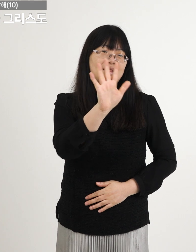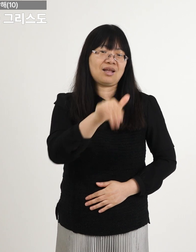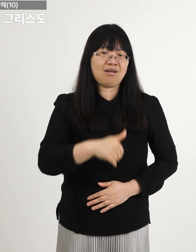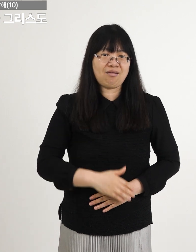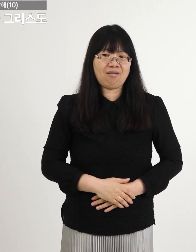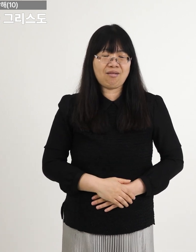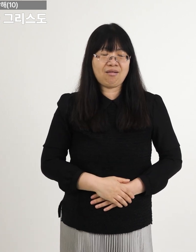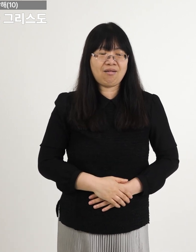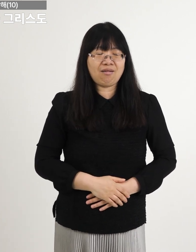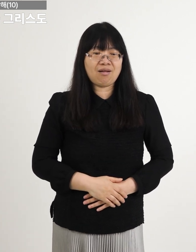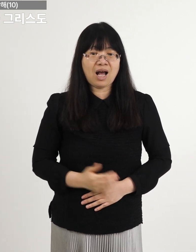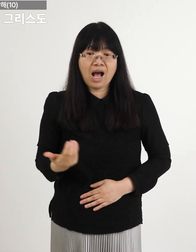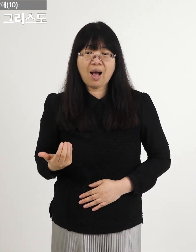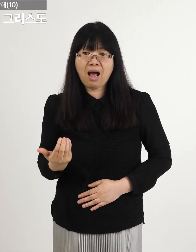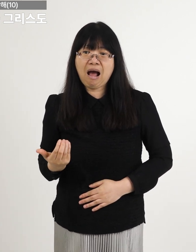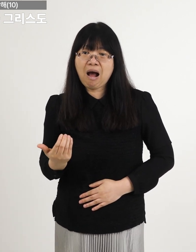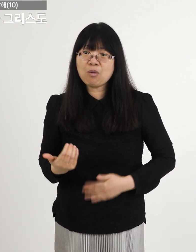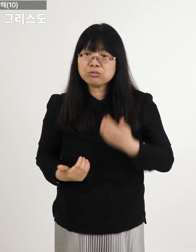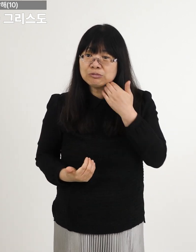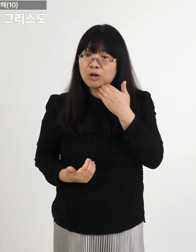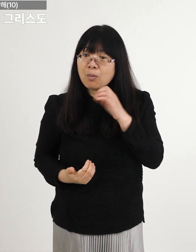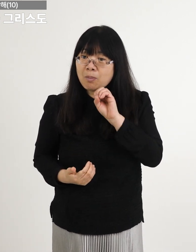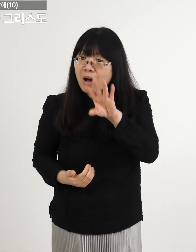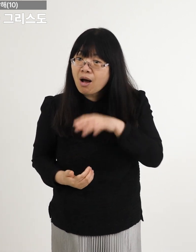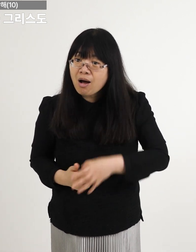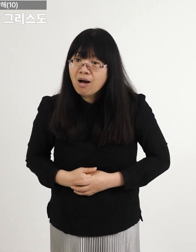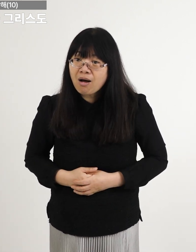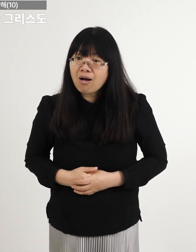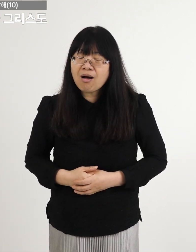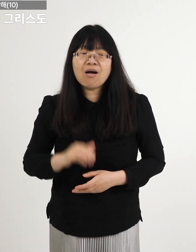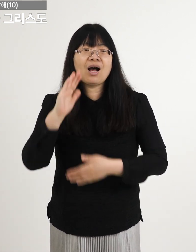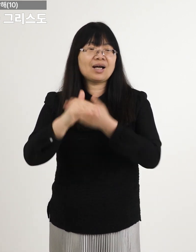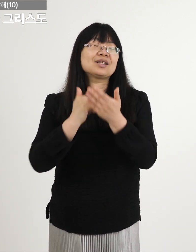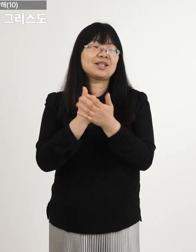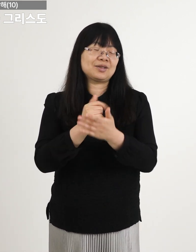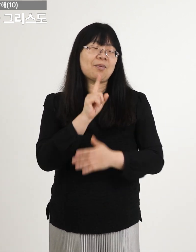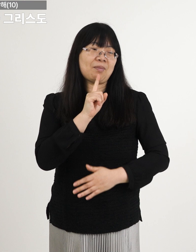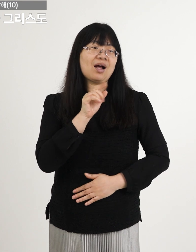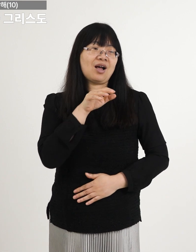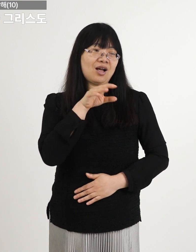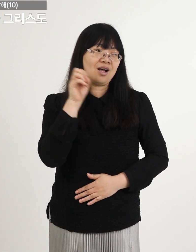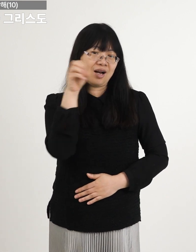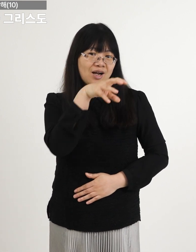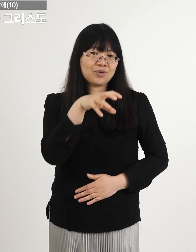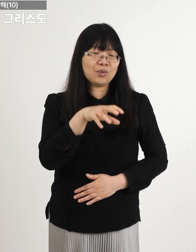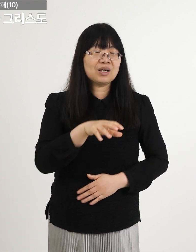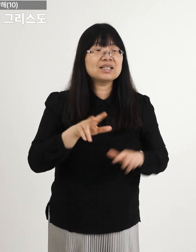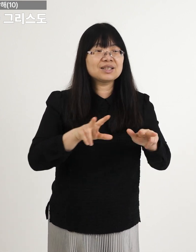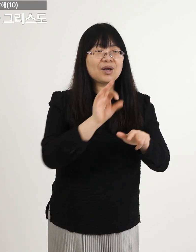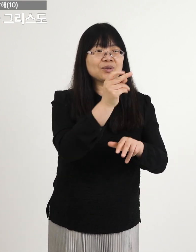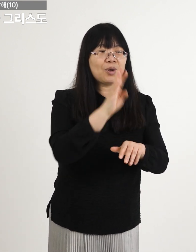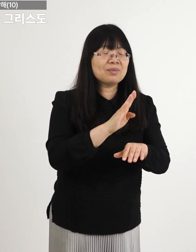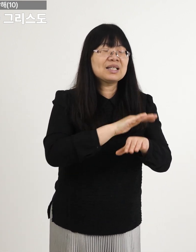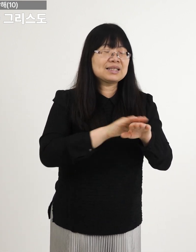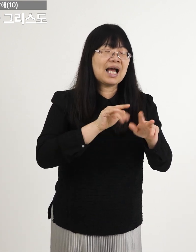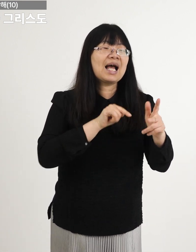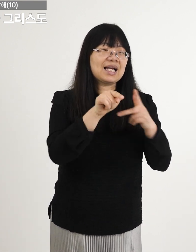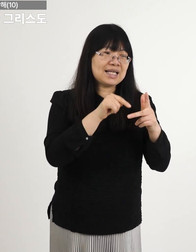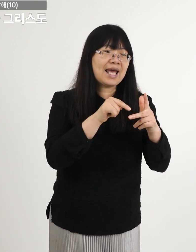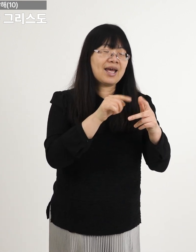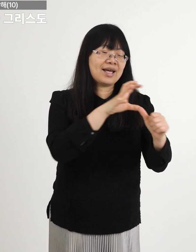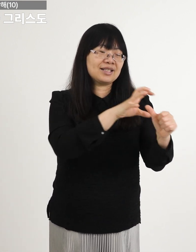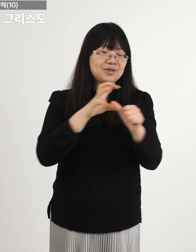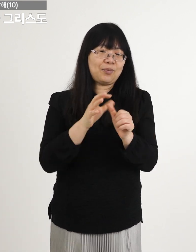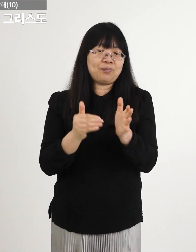말은 앞서 누가 했는가 하면 하나님이 하신 말씀을 욥이 이제야 제대로 인용을